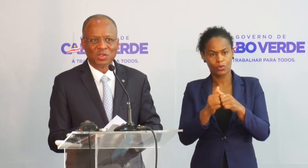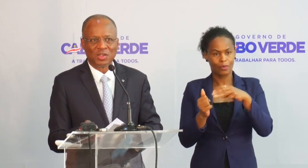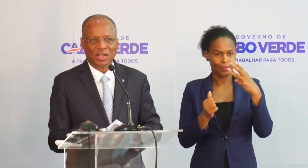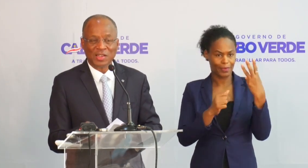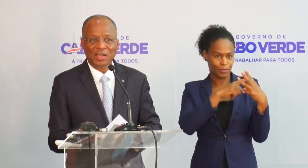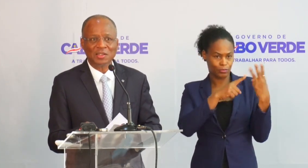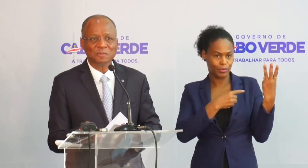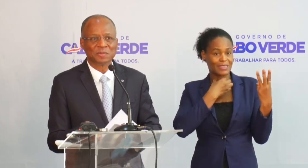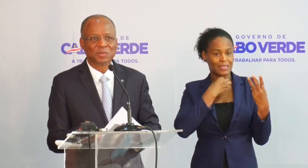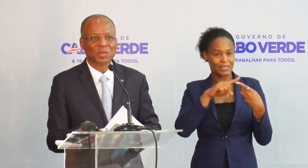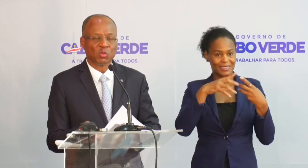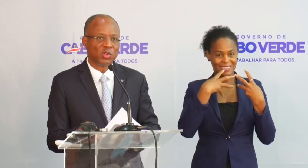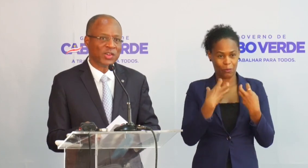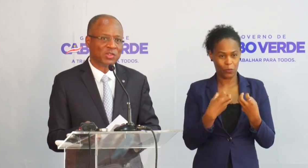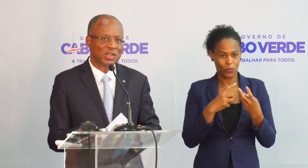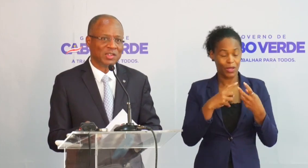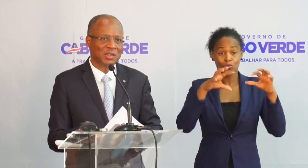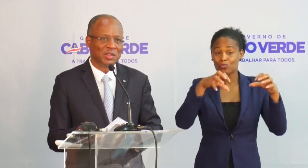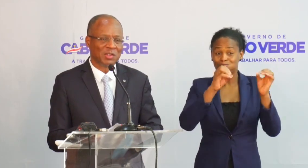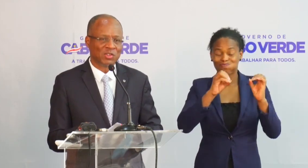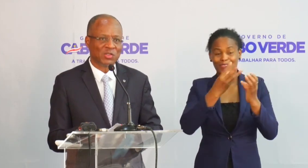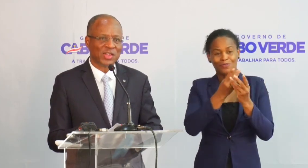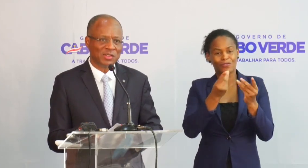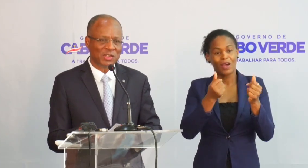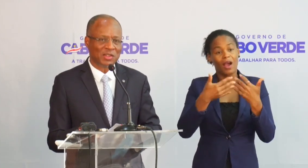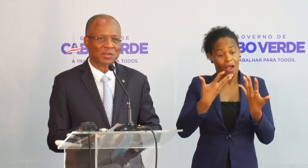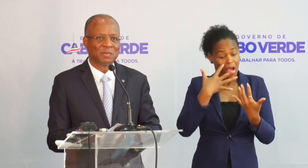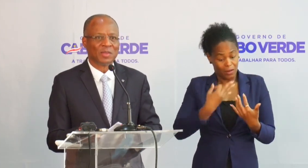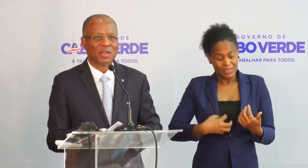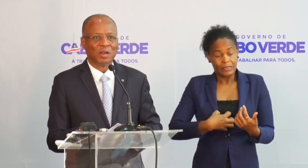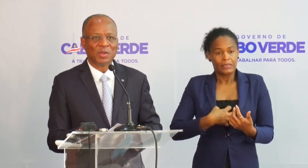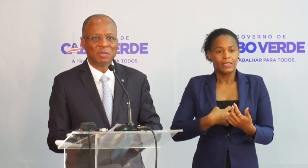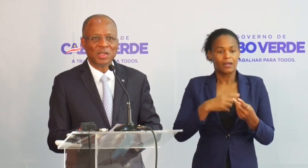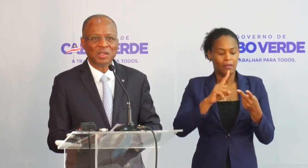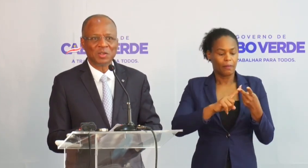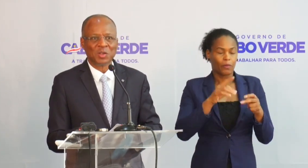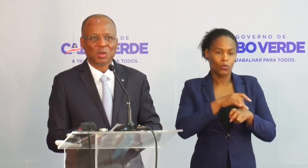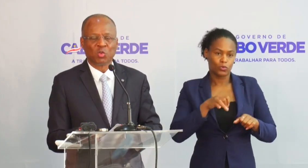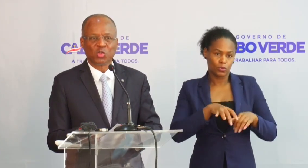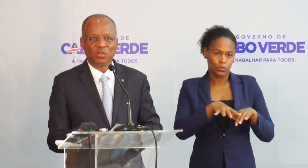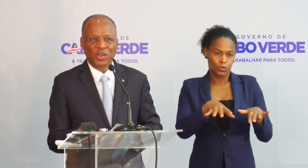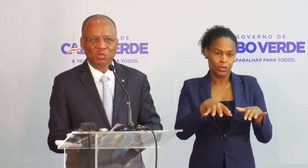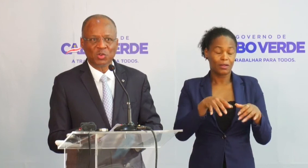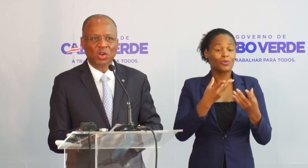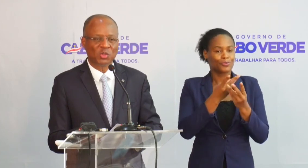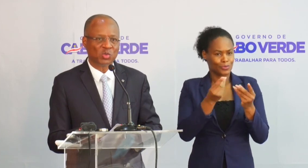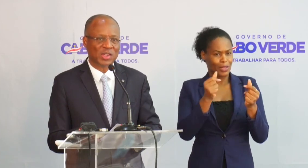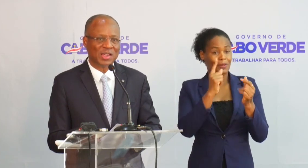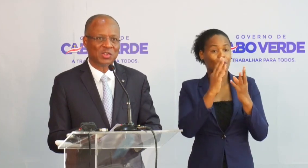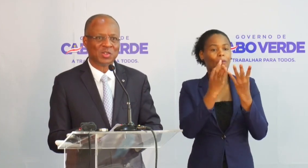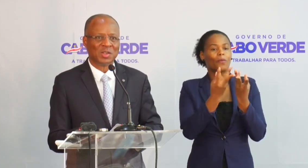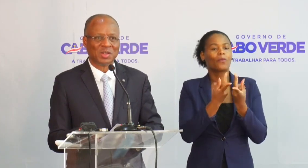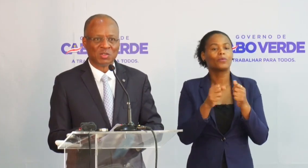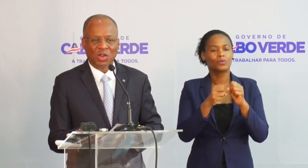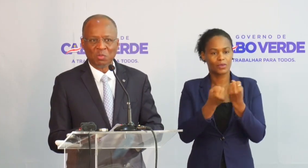crises. A seca, cujos efeitos ainda se fazem sentir. A pandemia, cujos efeitos económicos e